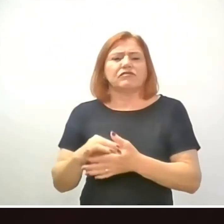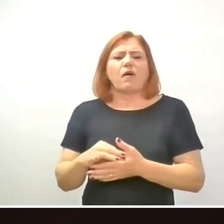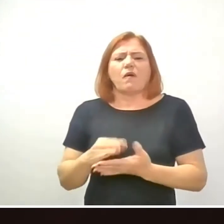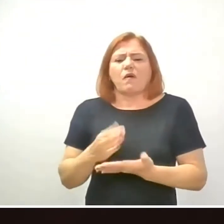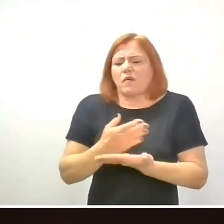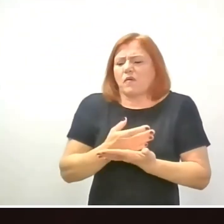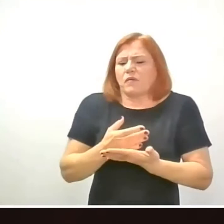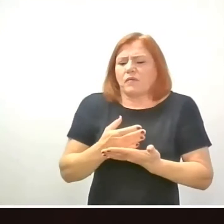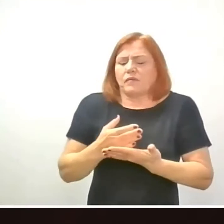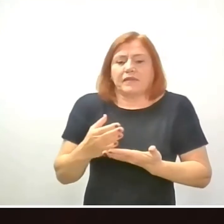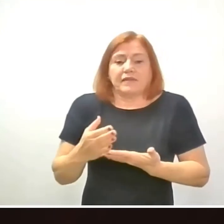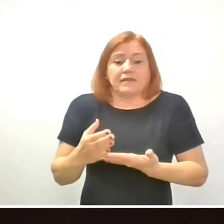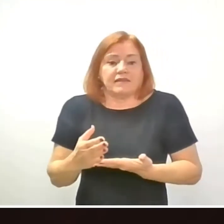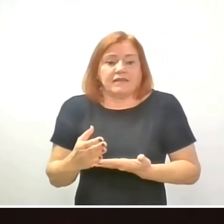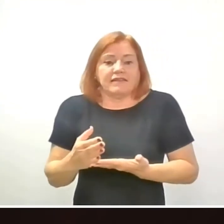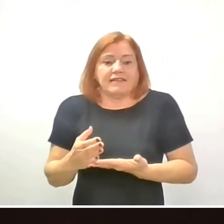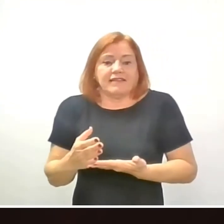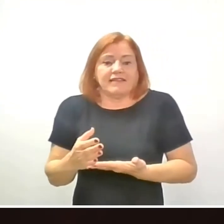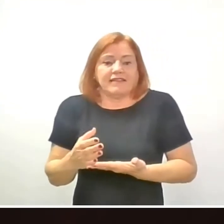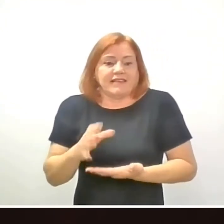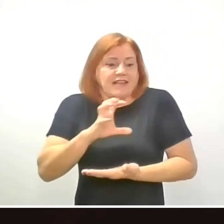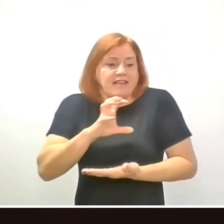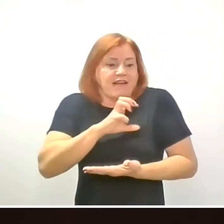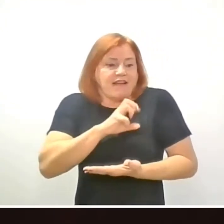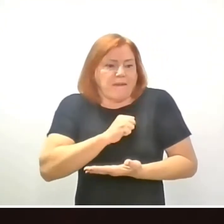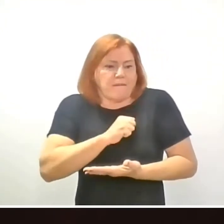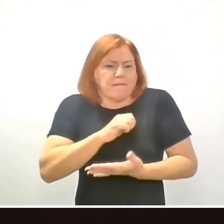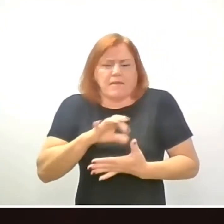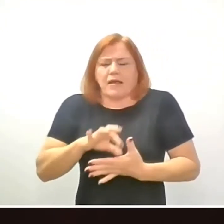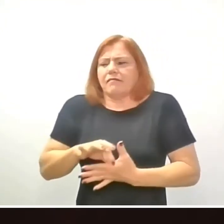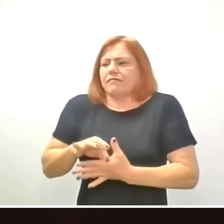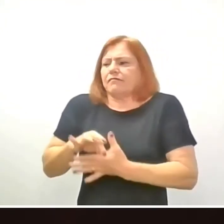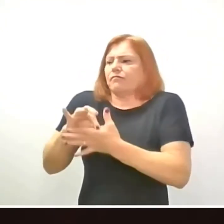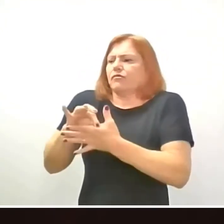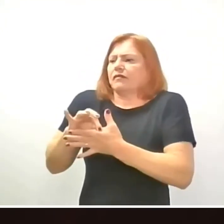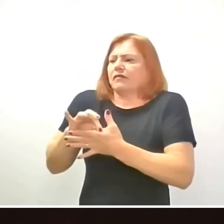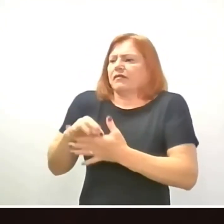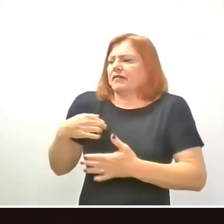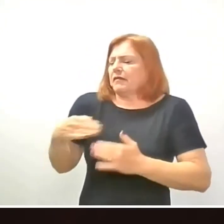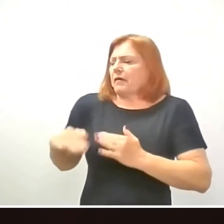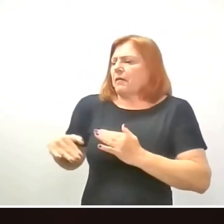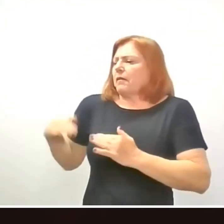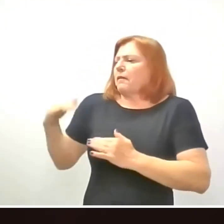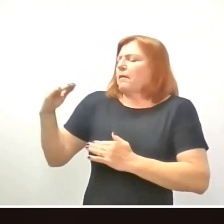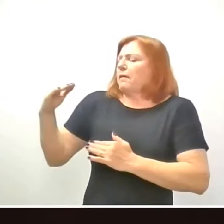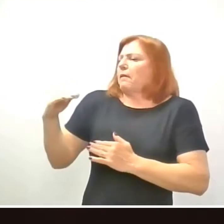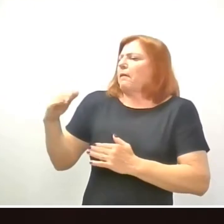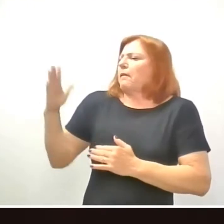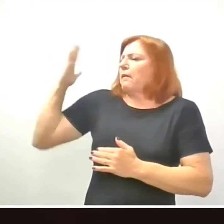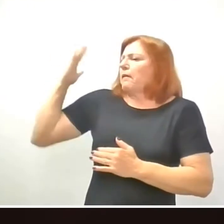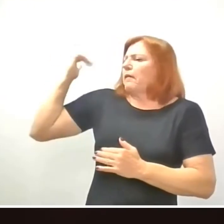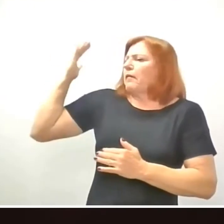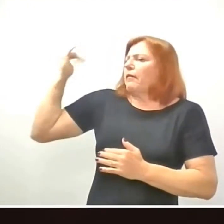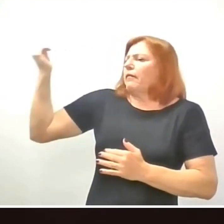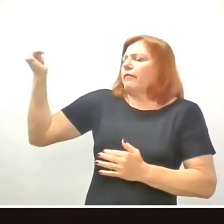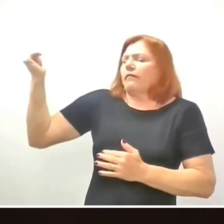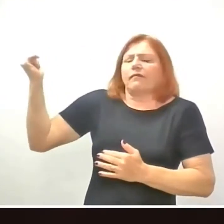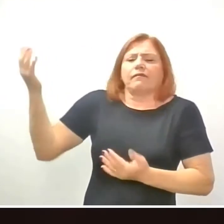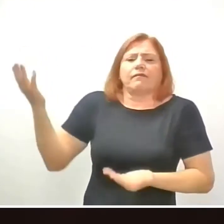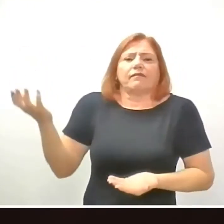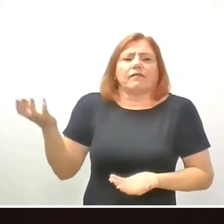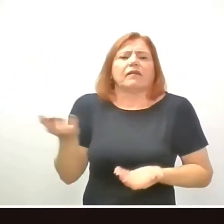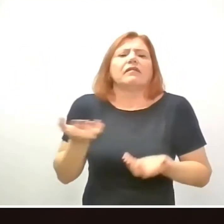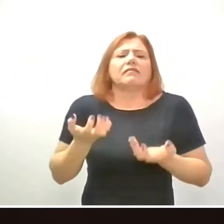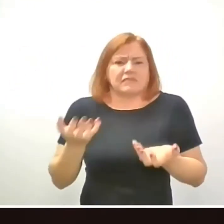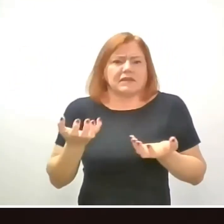posição que tinha, né? O apego pelo cargo, o apego pelas posições, acabou deteriorando mais